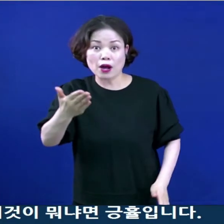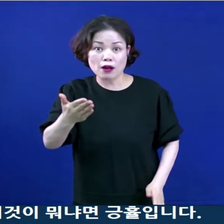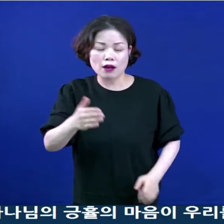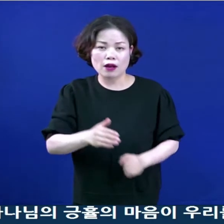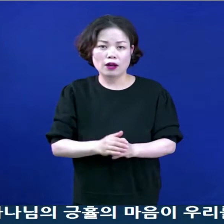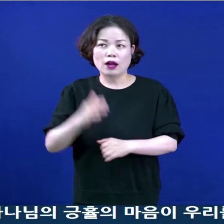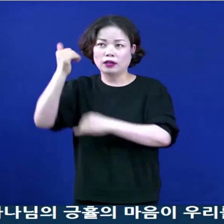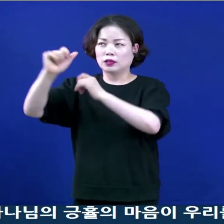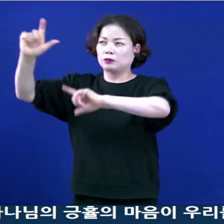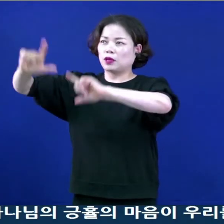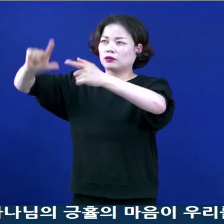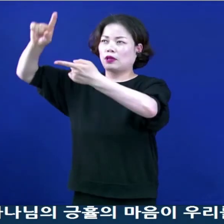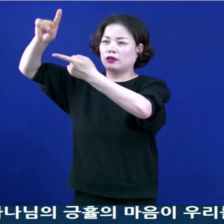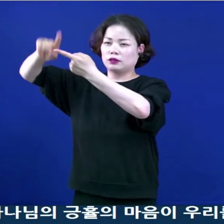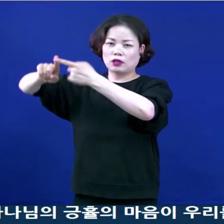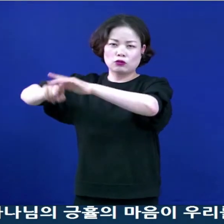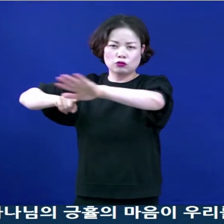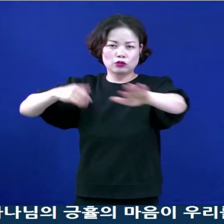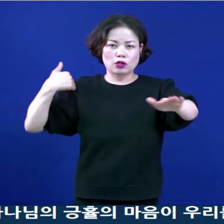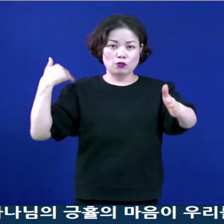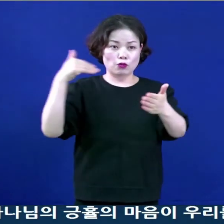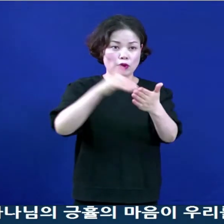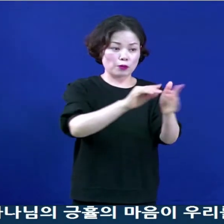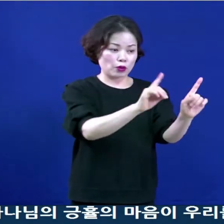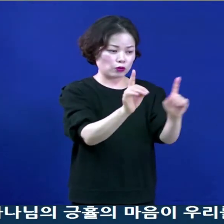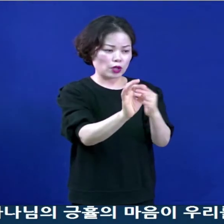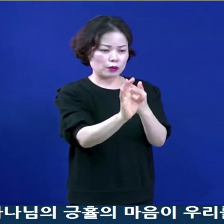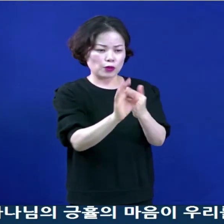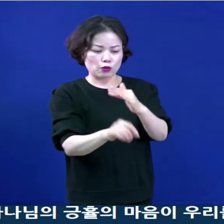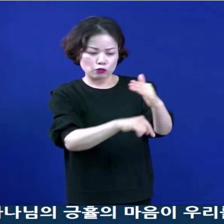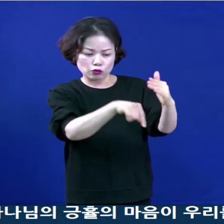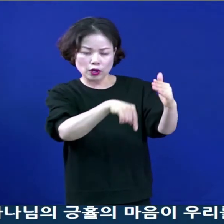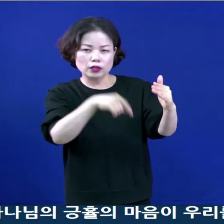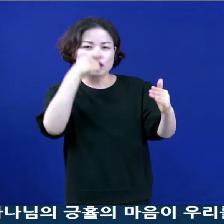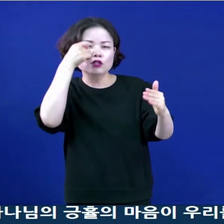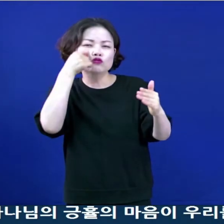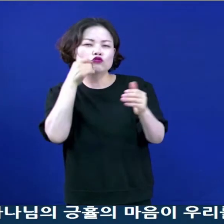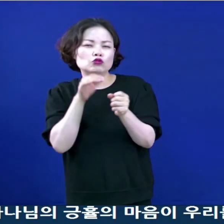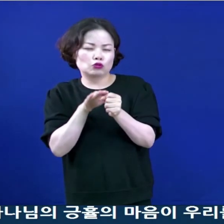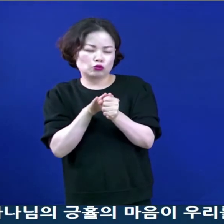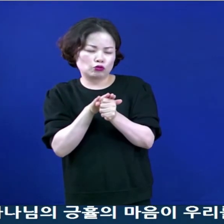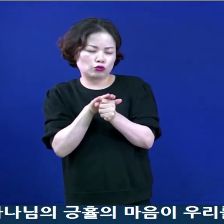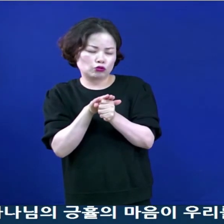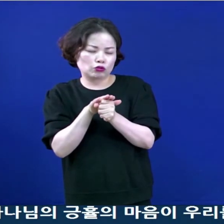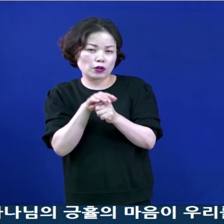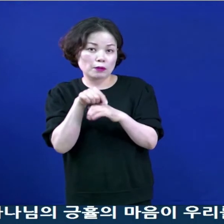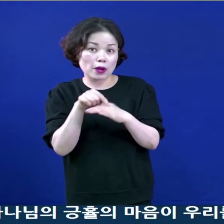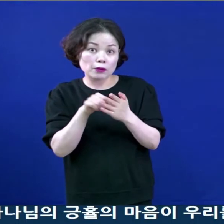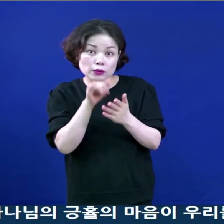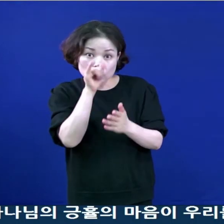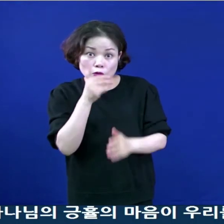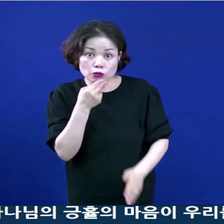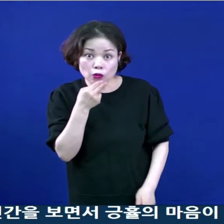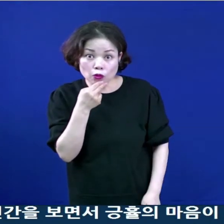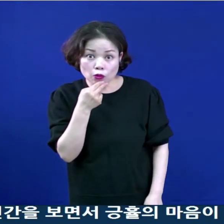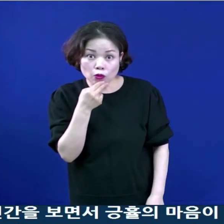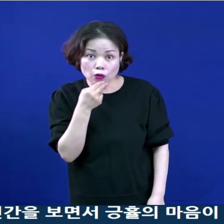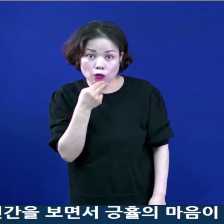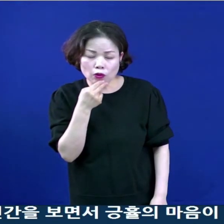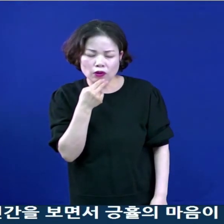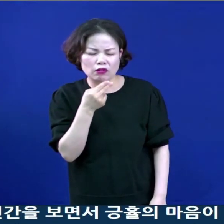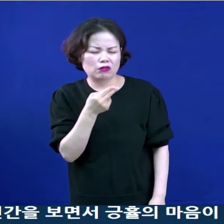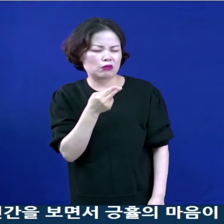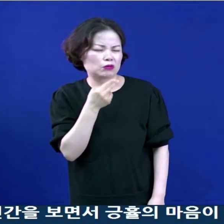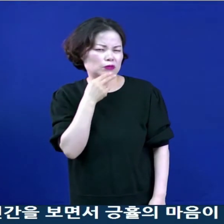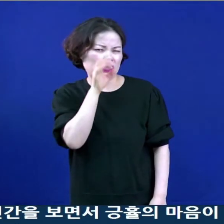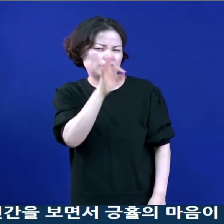하나님의 모양과 형상이 우리에게 회복되어 있으면 우리 안에 긍휼의 마음이 있겠습니까? 없겠습니까?